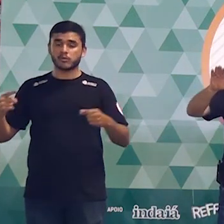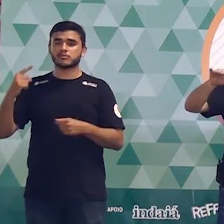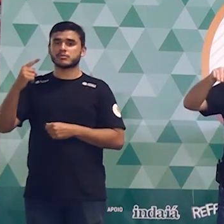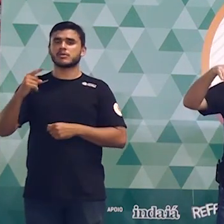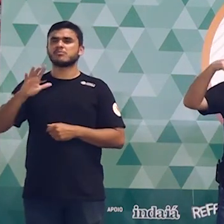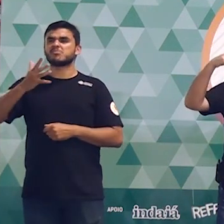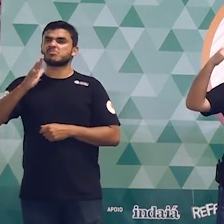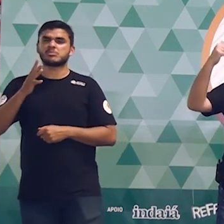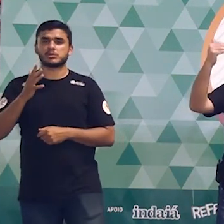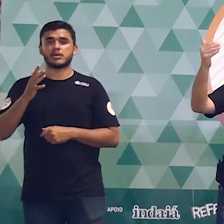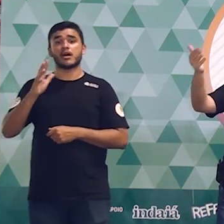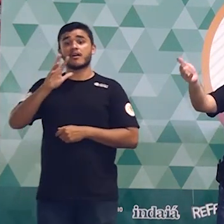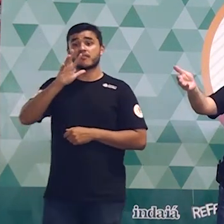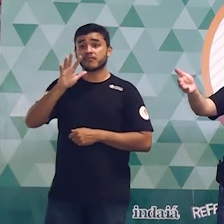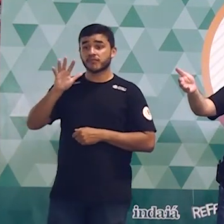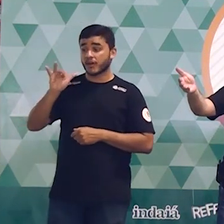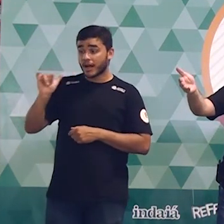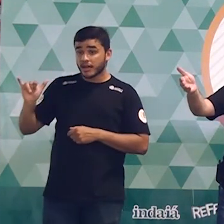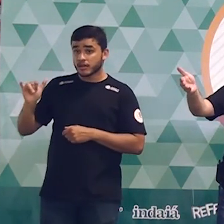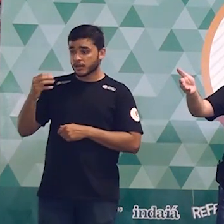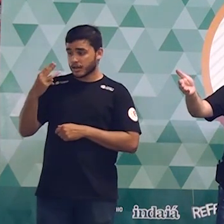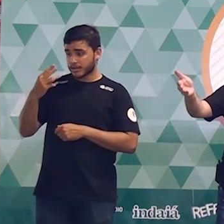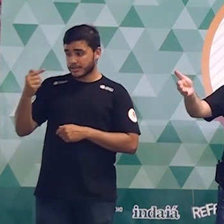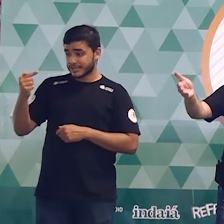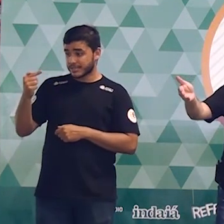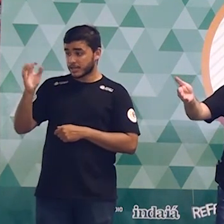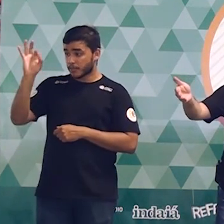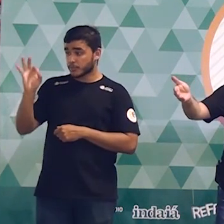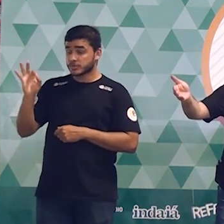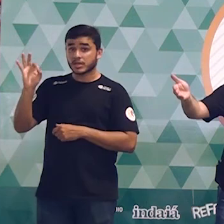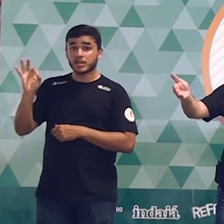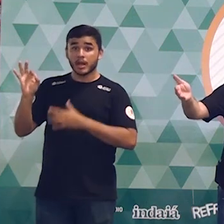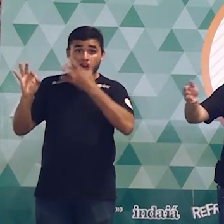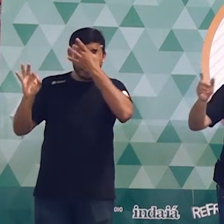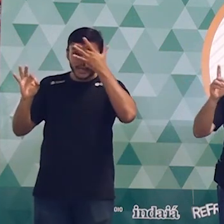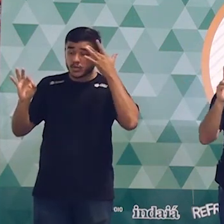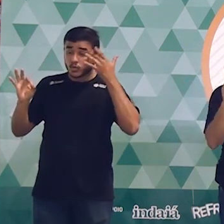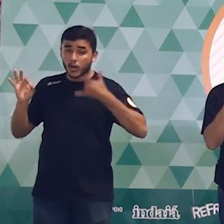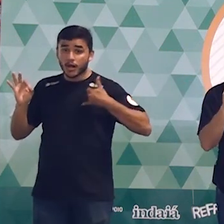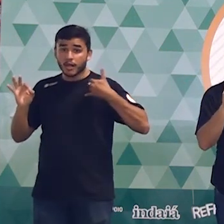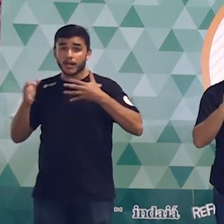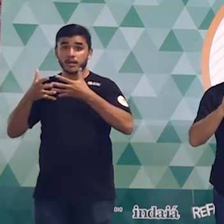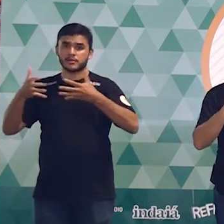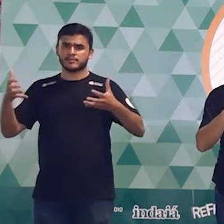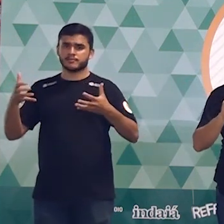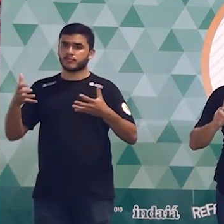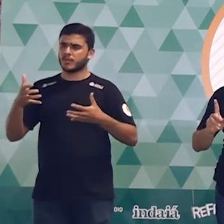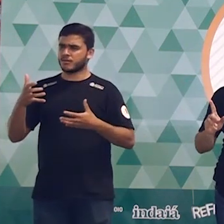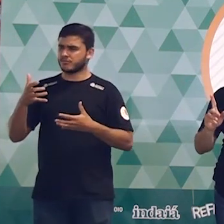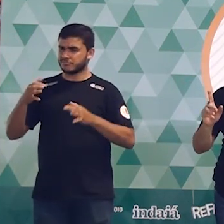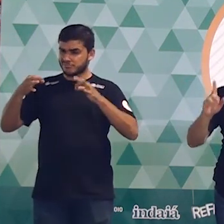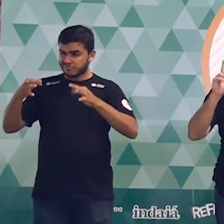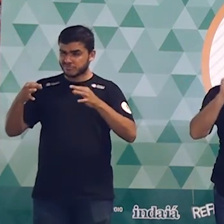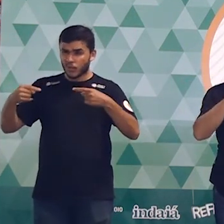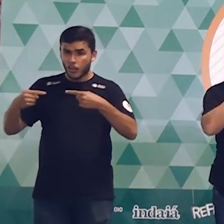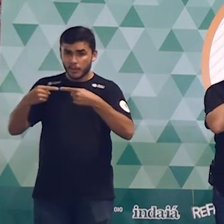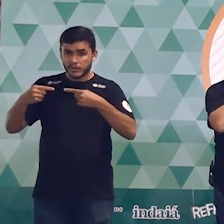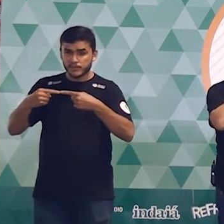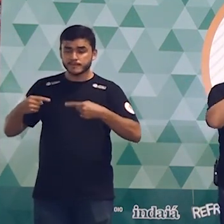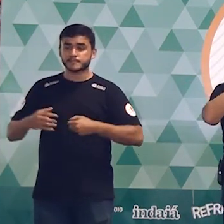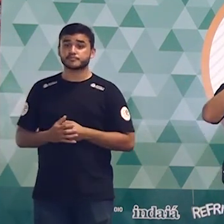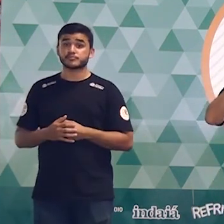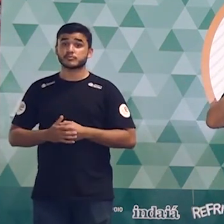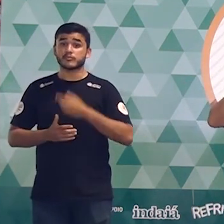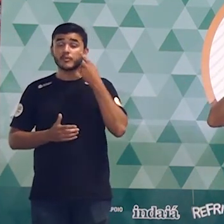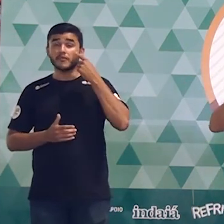ter mais de 37% da sua população idosa? Só vai ter, veja só, em 2050 a previsão do